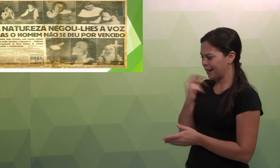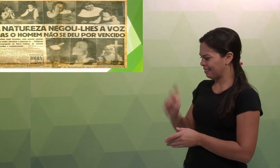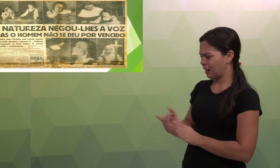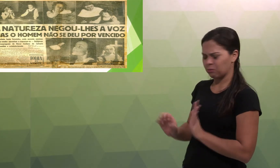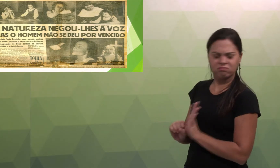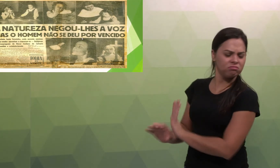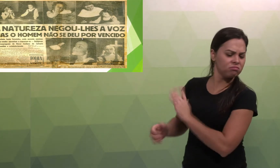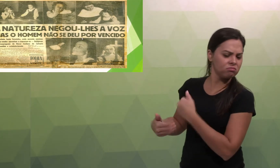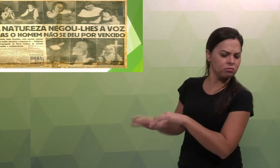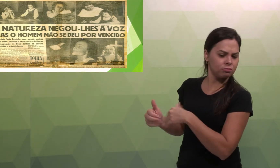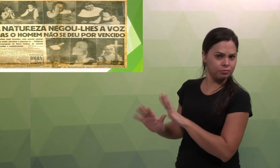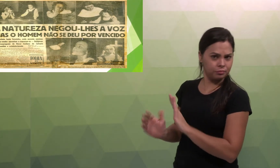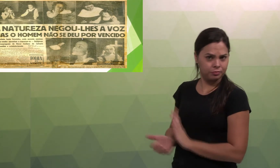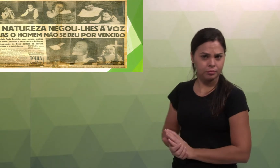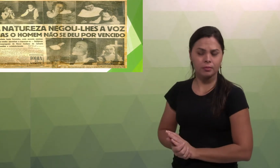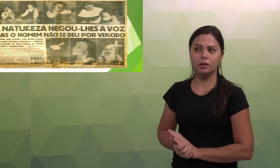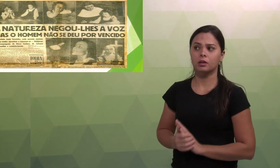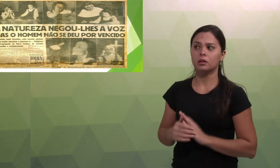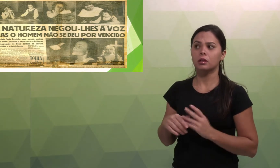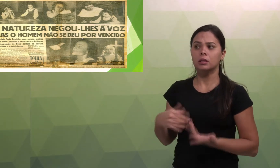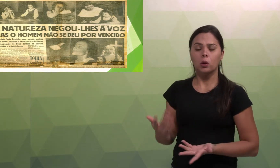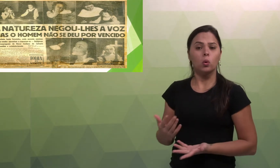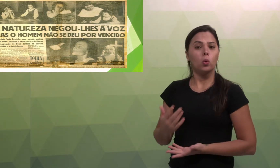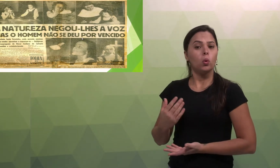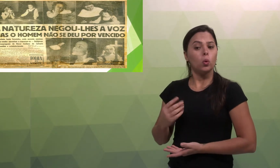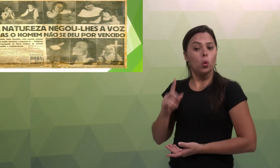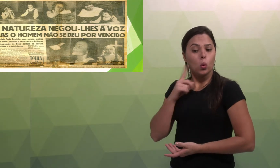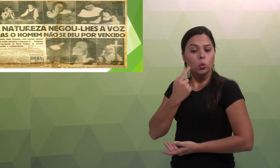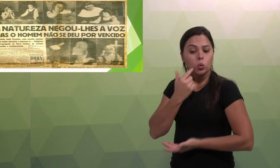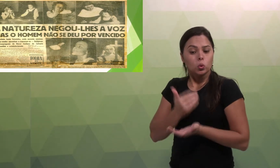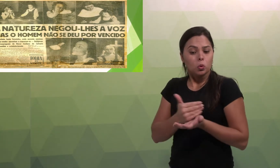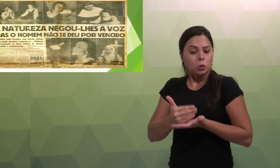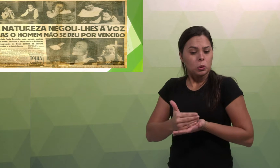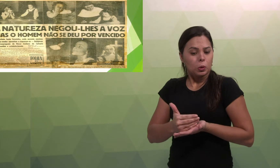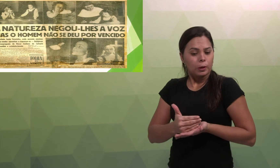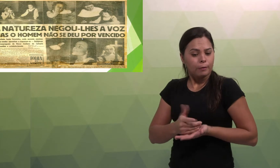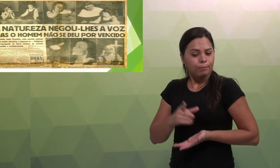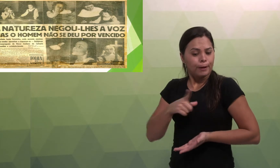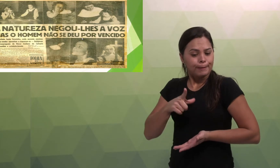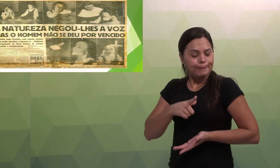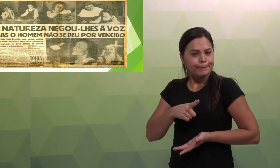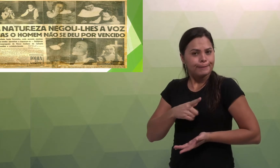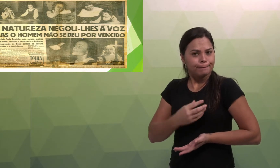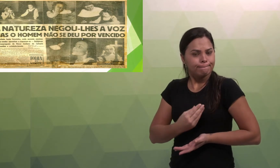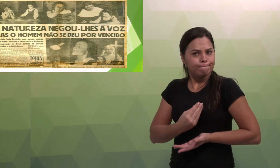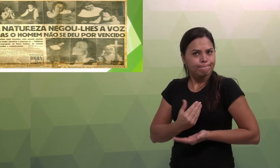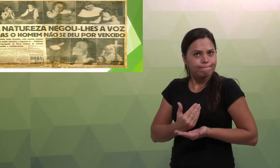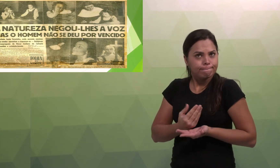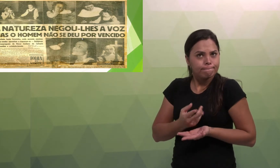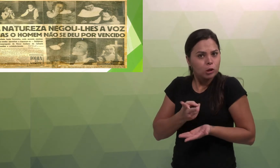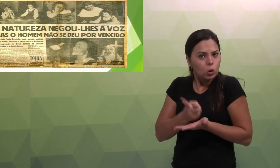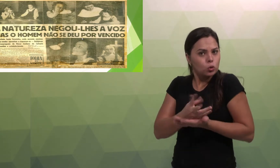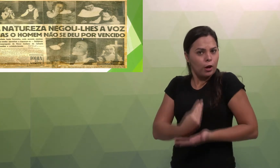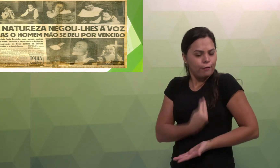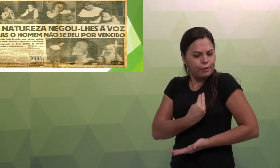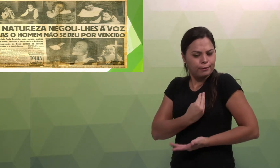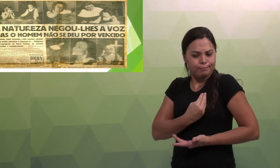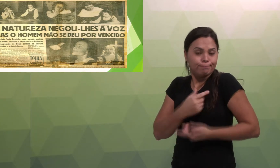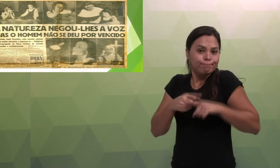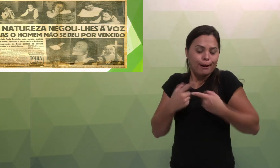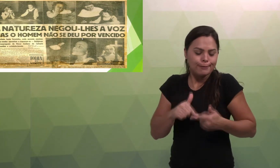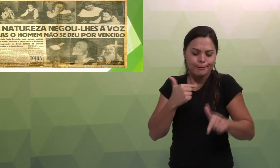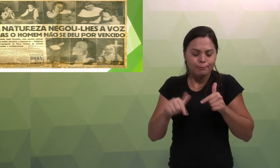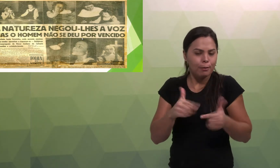excluir. Os surdos começaram a ter uma oportunidade de vida. Não participavam em nada na sociedade, como trabalhar e